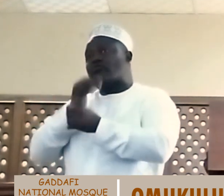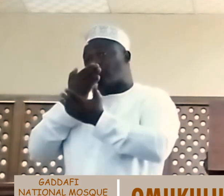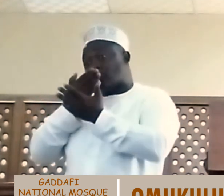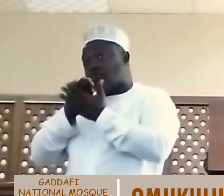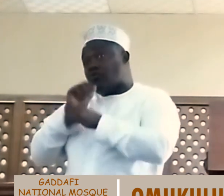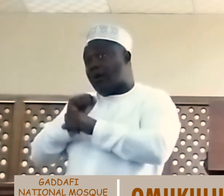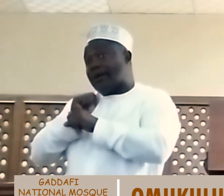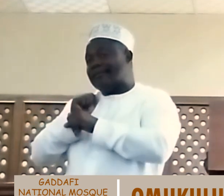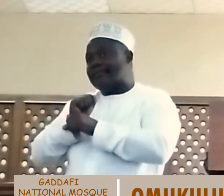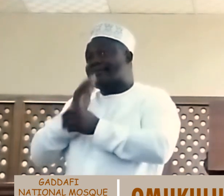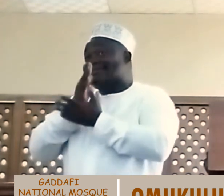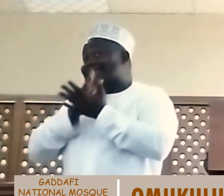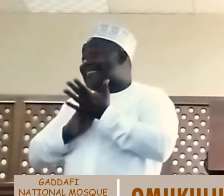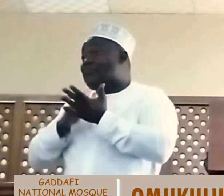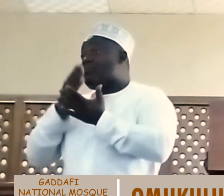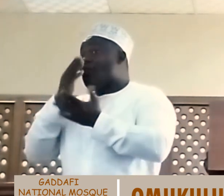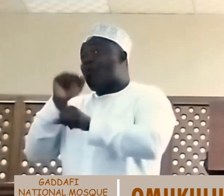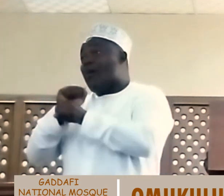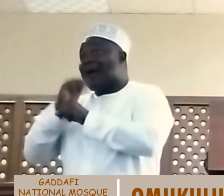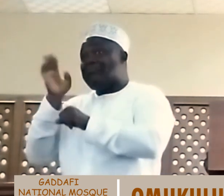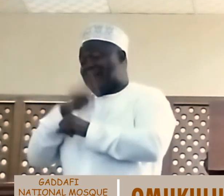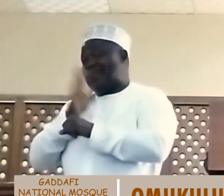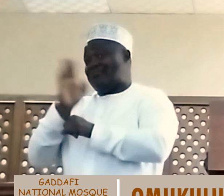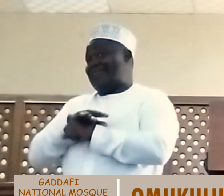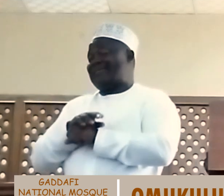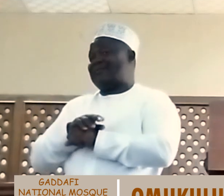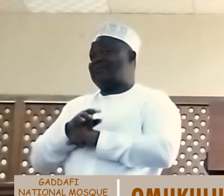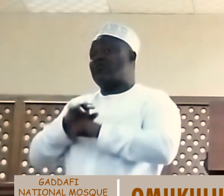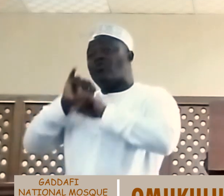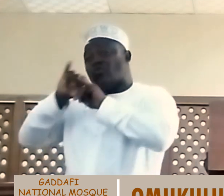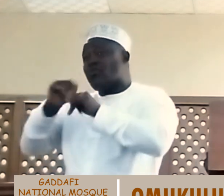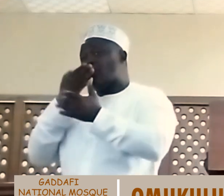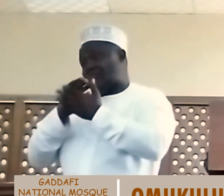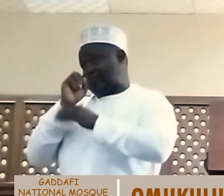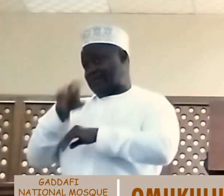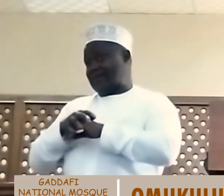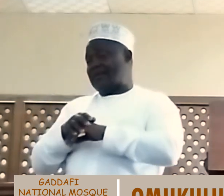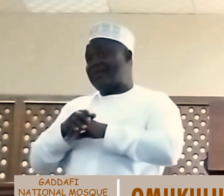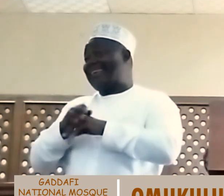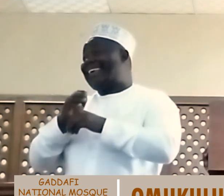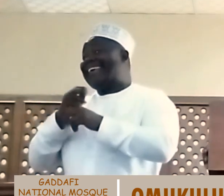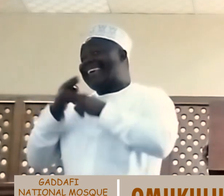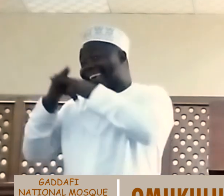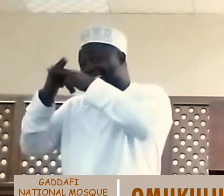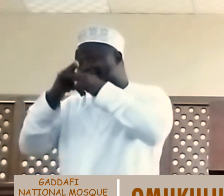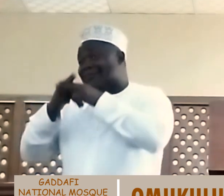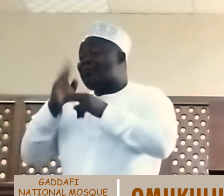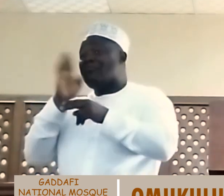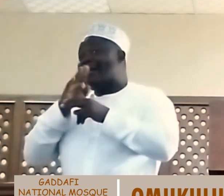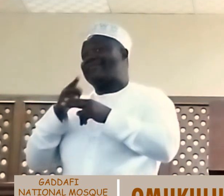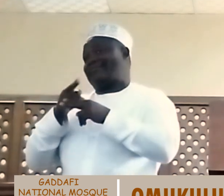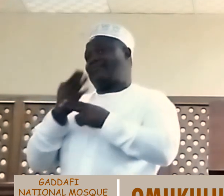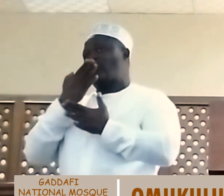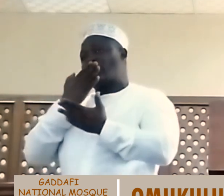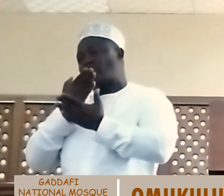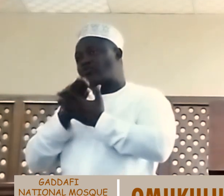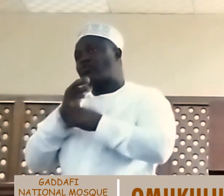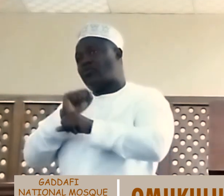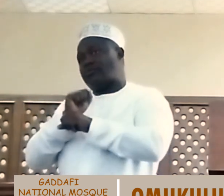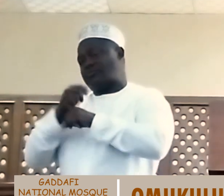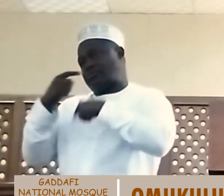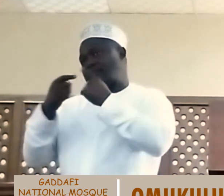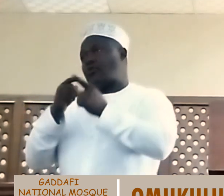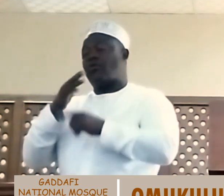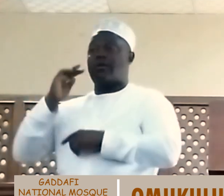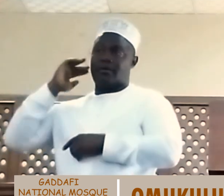omulungi, waliwo abalese omukululo nga mubi. Weewale nnyo okuleka omubi bw'obanga tolese mulungi omukululo. Baganda